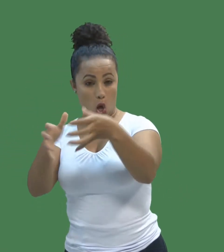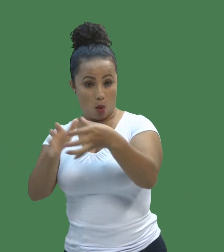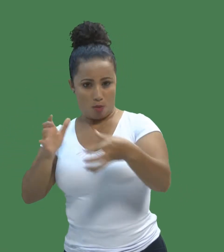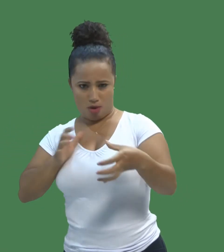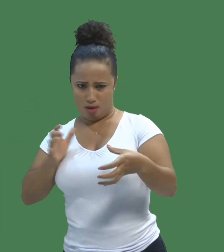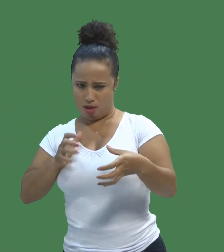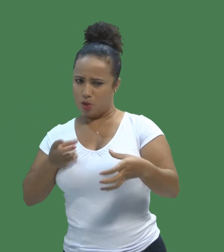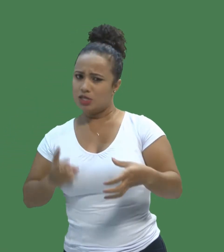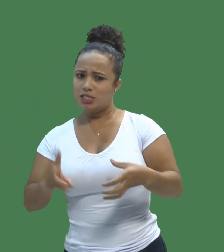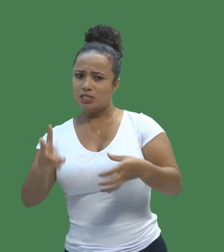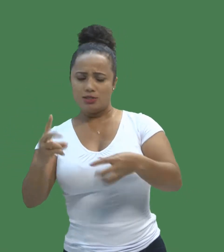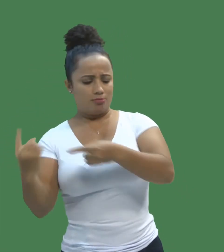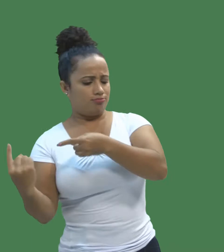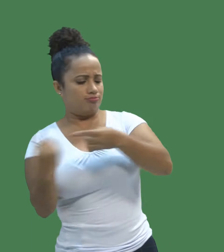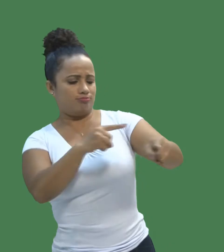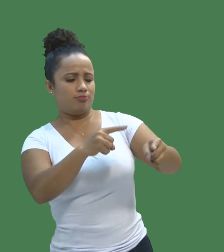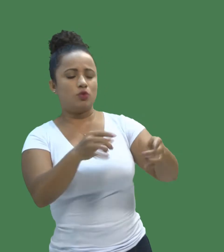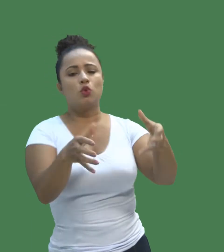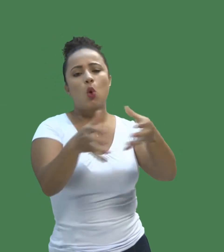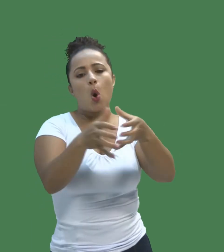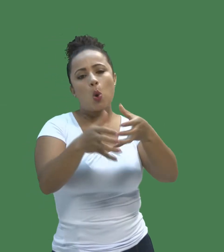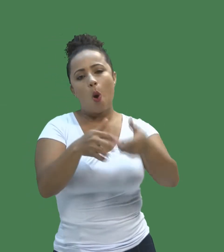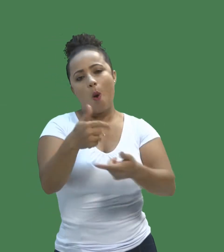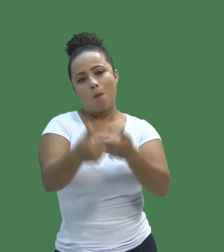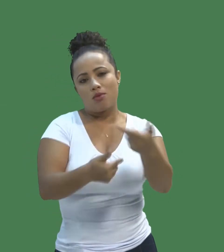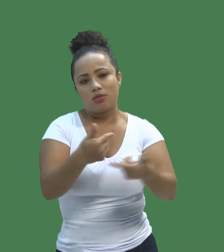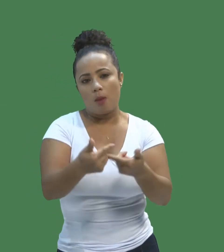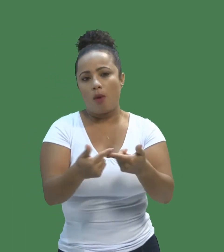seu domínio de classe.